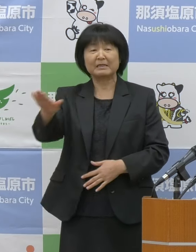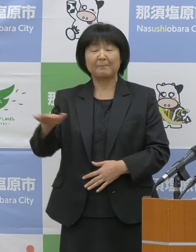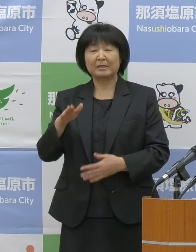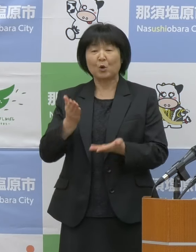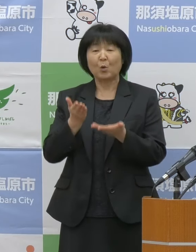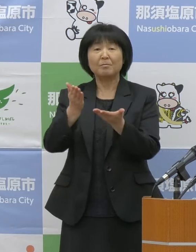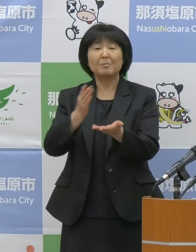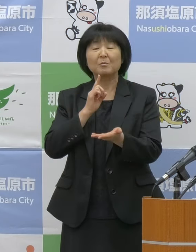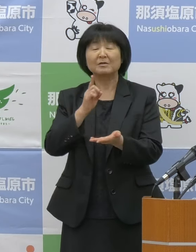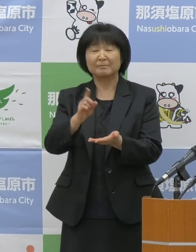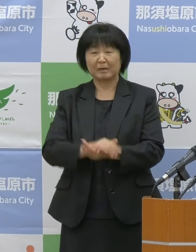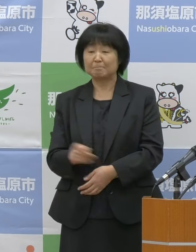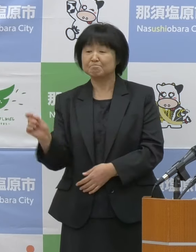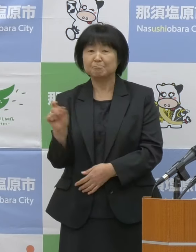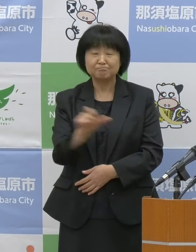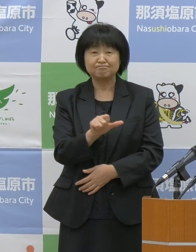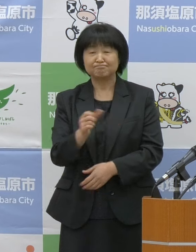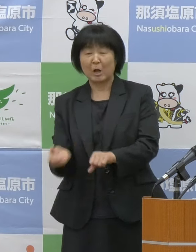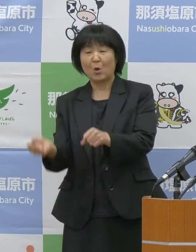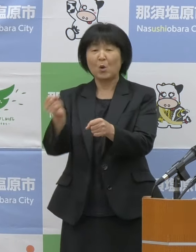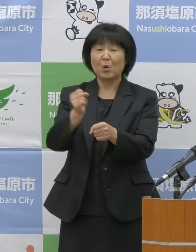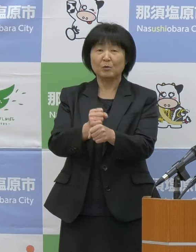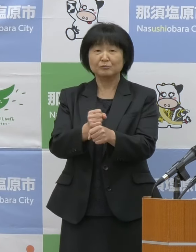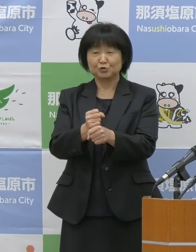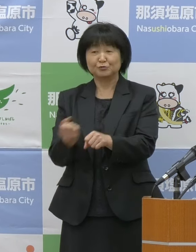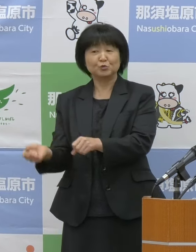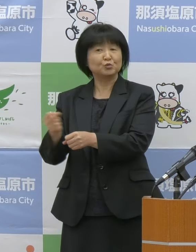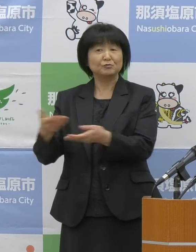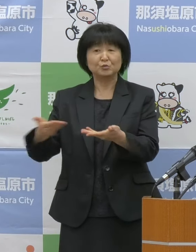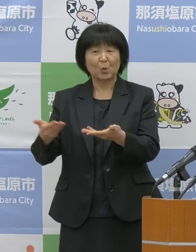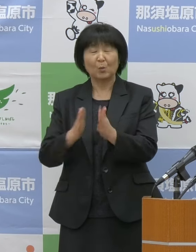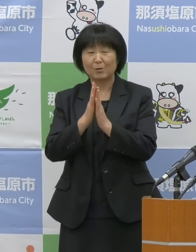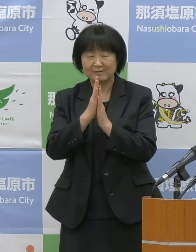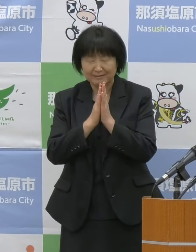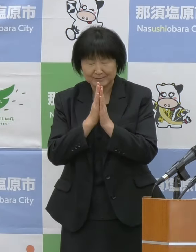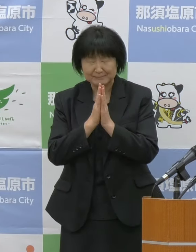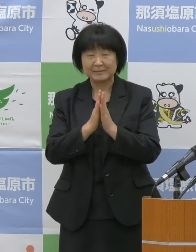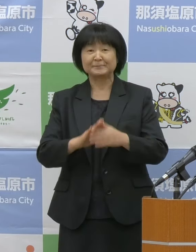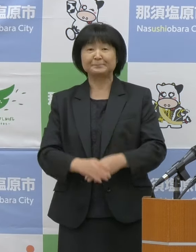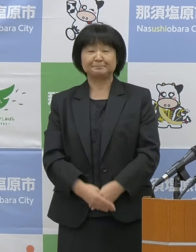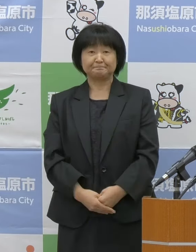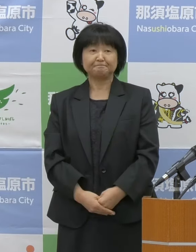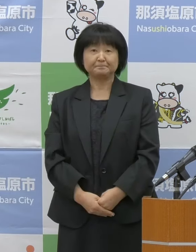。一刻も早い復旧復興をお祈りしております。